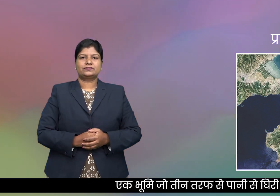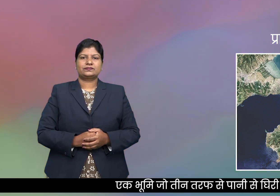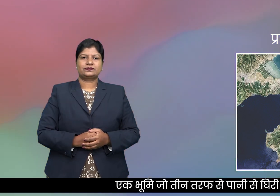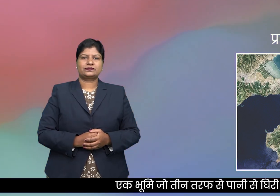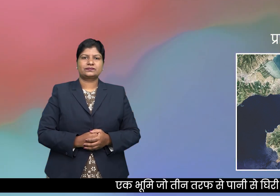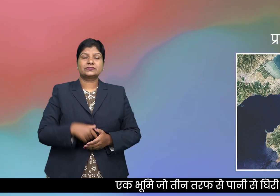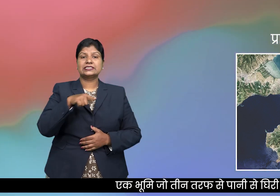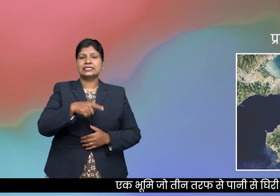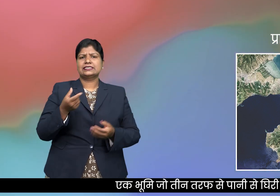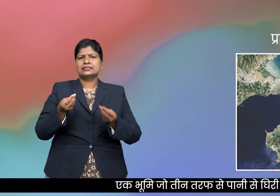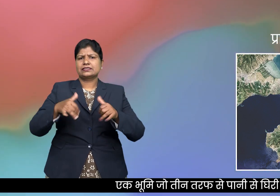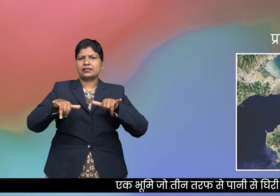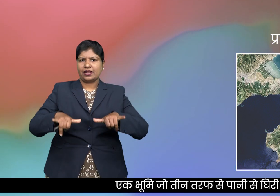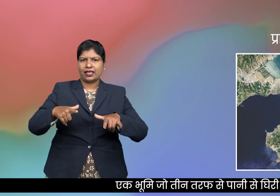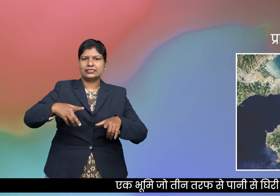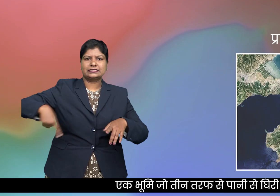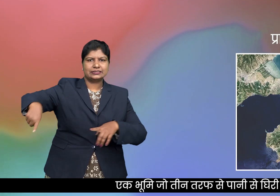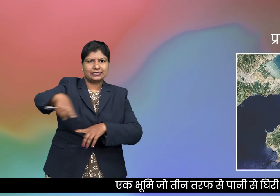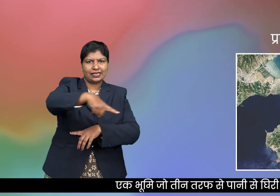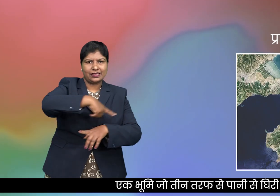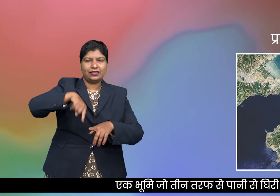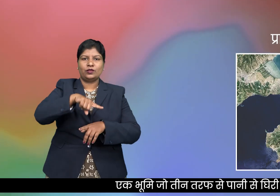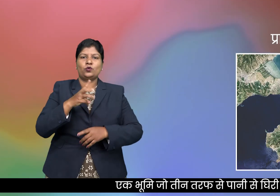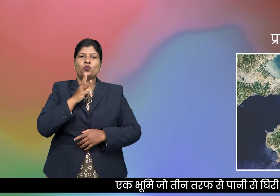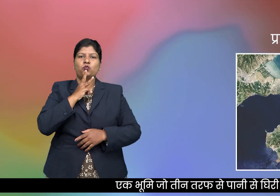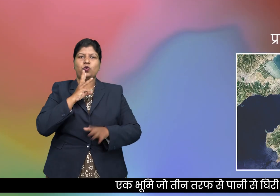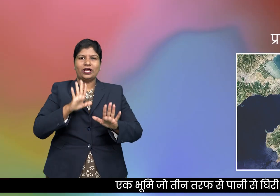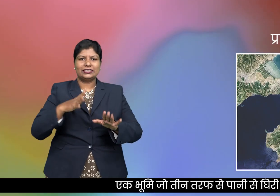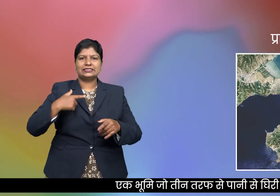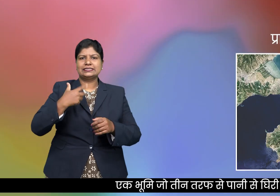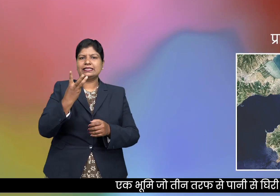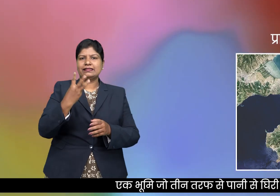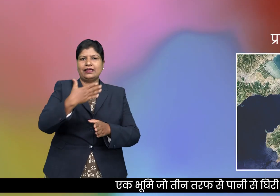एक भूमि जो तीन तरफ से पानी से घिरी हुई है।